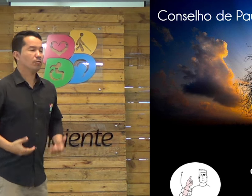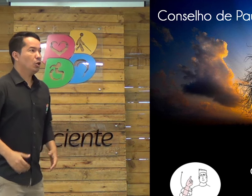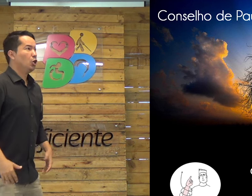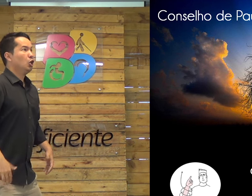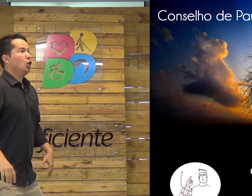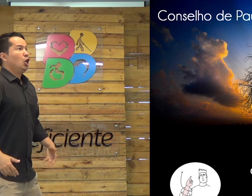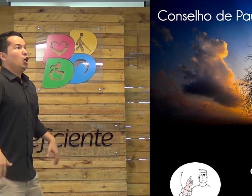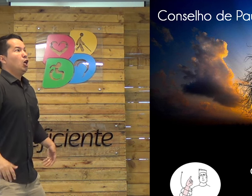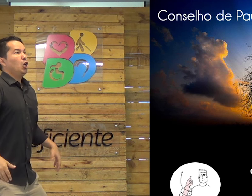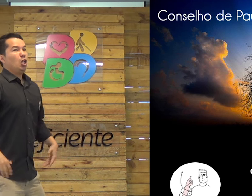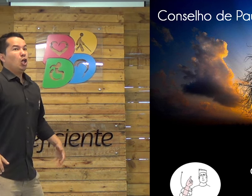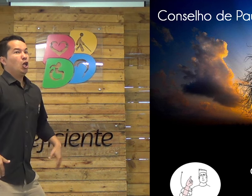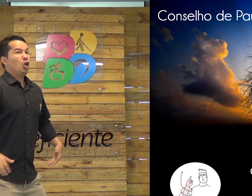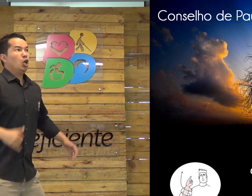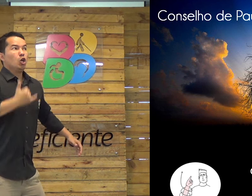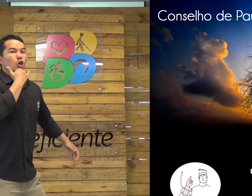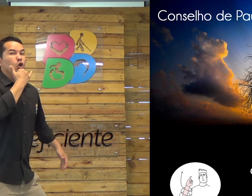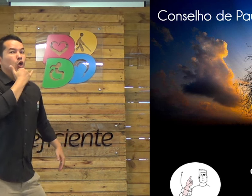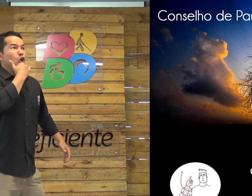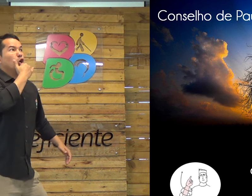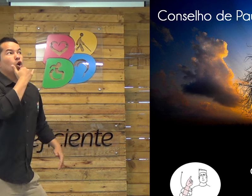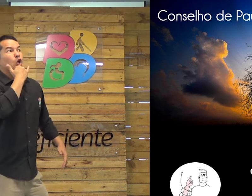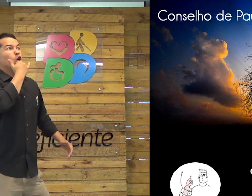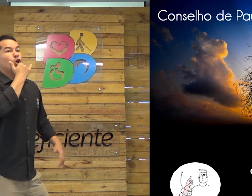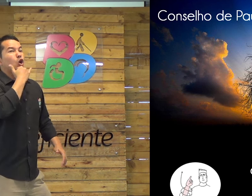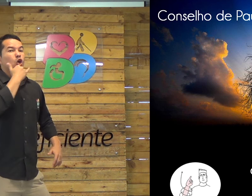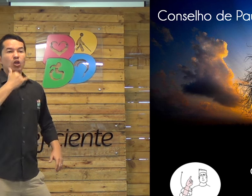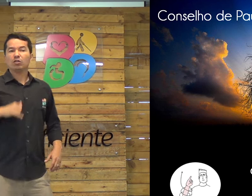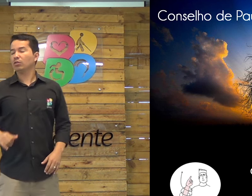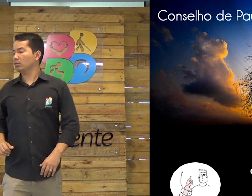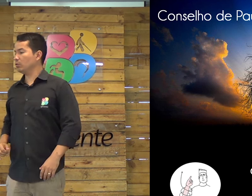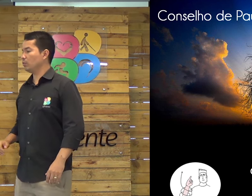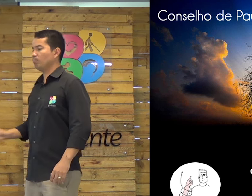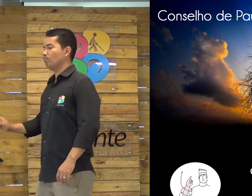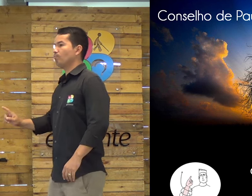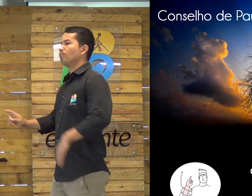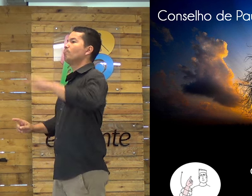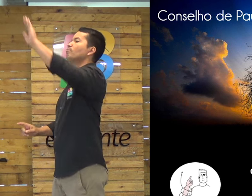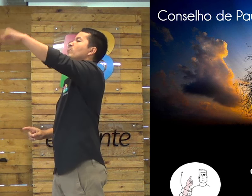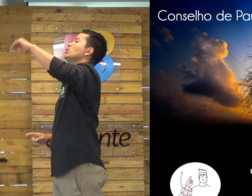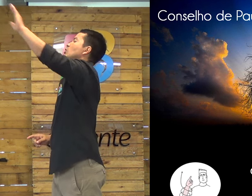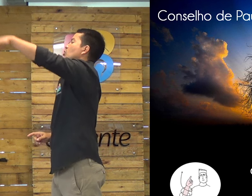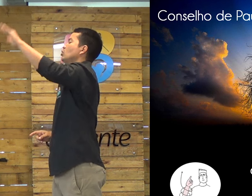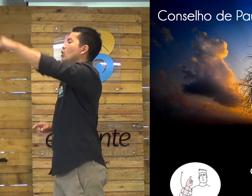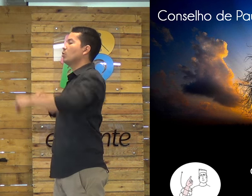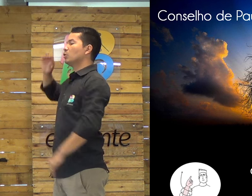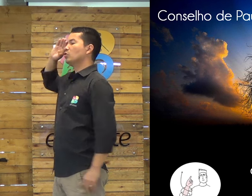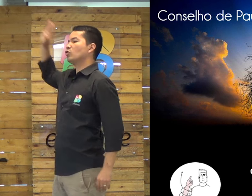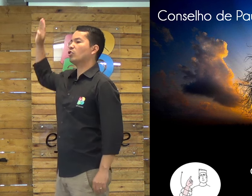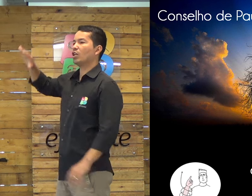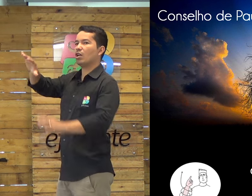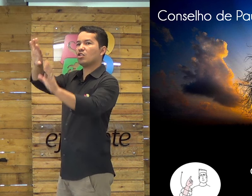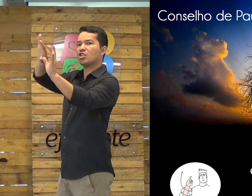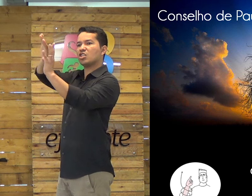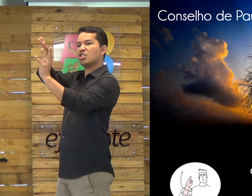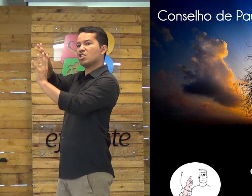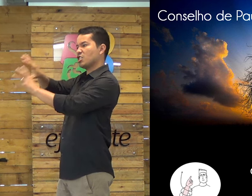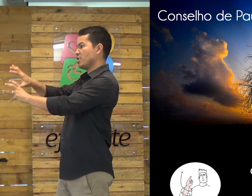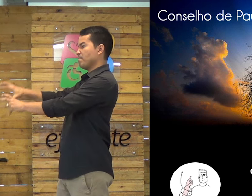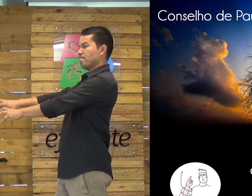O chefe, né, o senhor, ele ficou muito irritado. E o funcionário ficou nervoso também. E perdoa, me desculpa. Não, vem